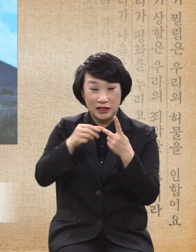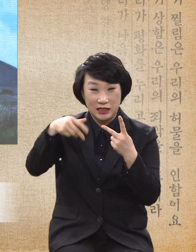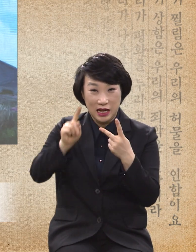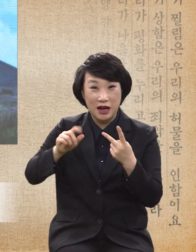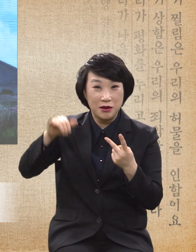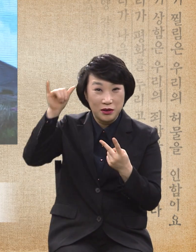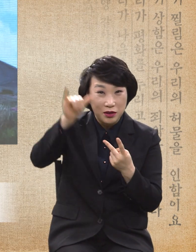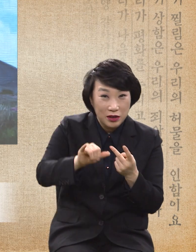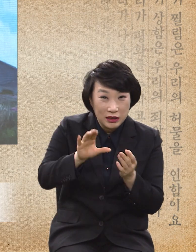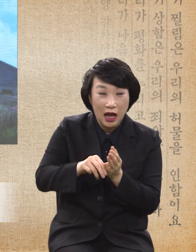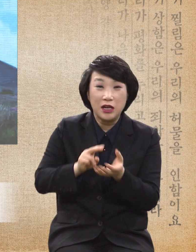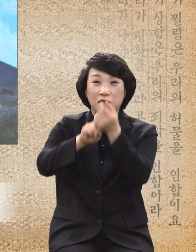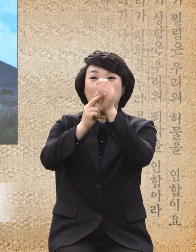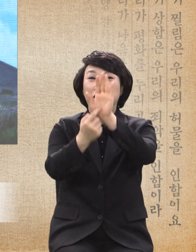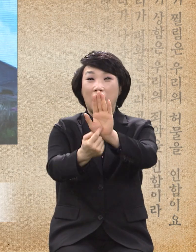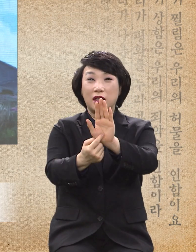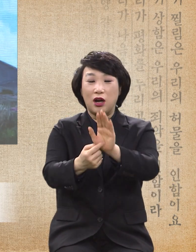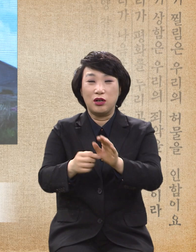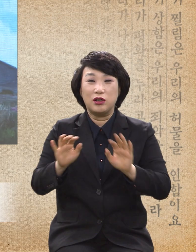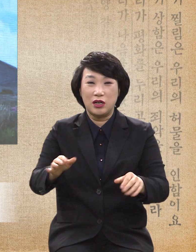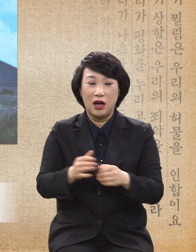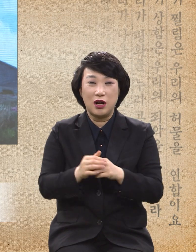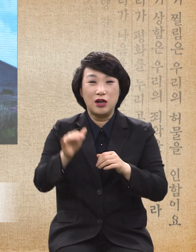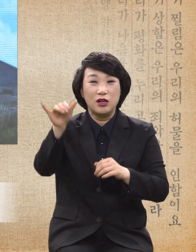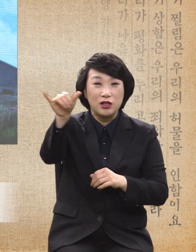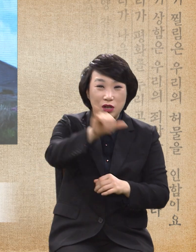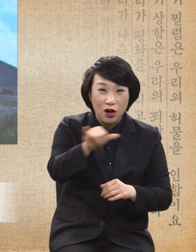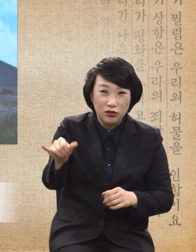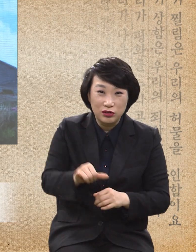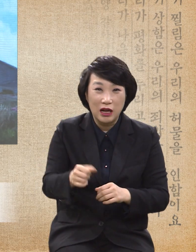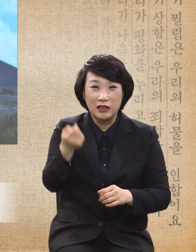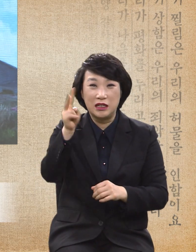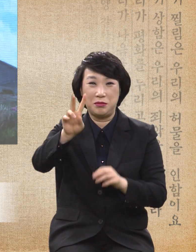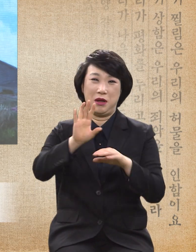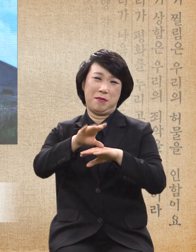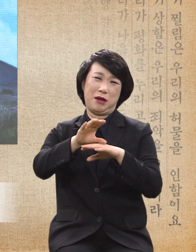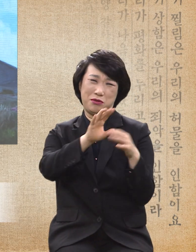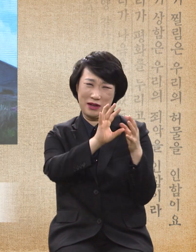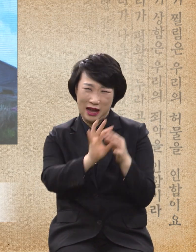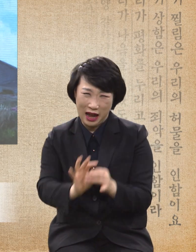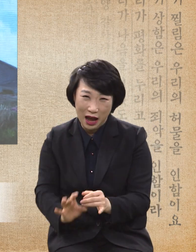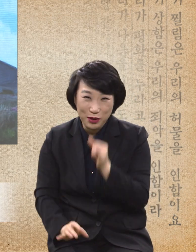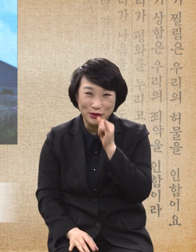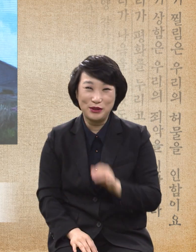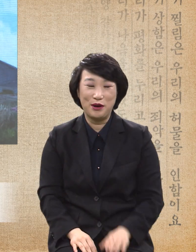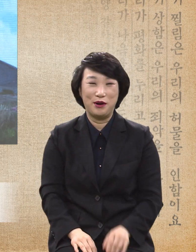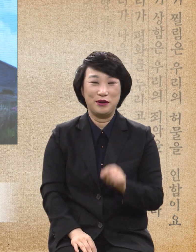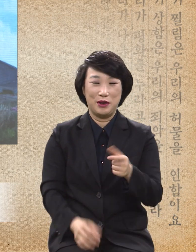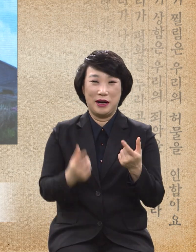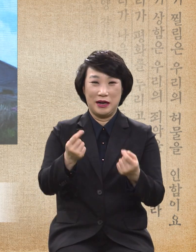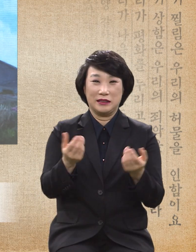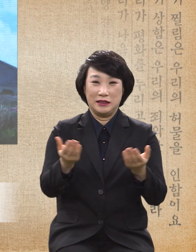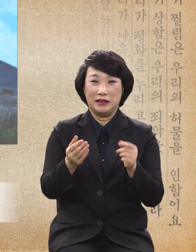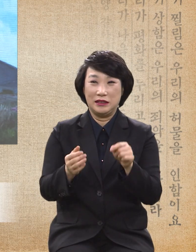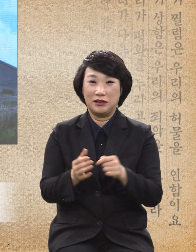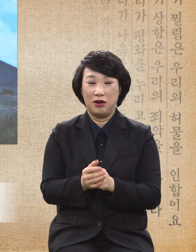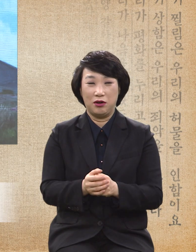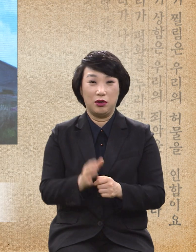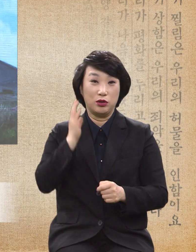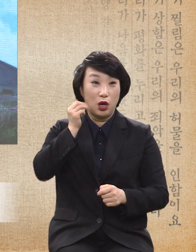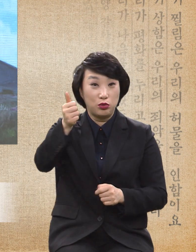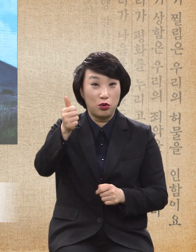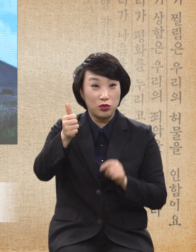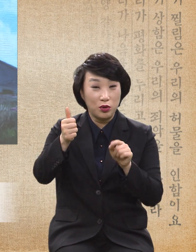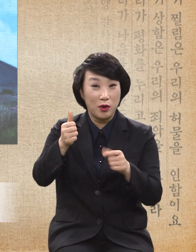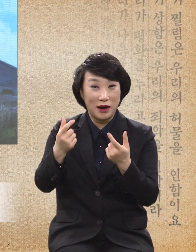나타난 이적을 성도들에게 얼마나 많이 전국에 내 텔레비로 방송하느냐 그 말이에요. 그러니까 그런 사실을